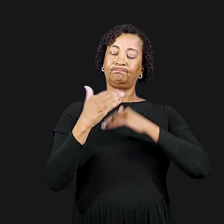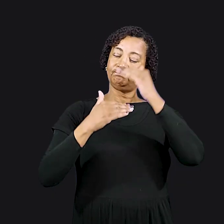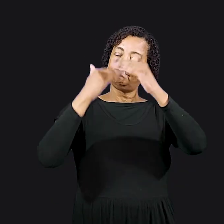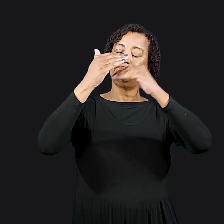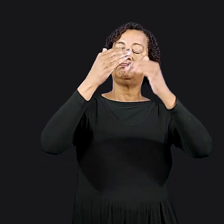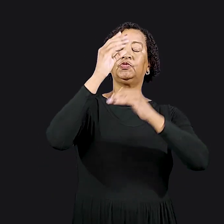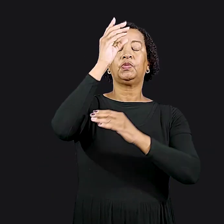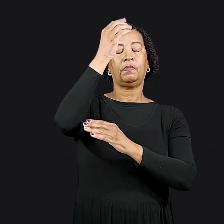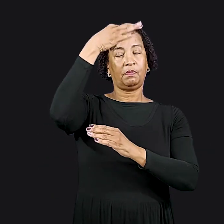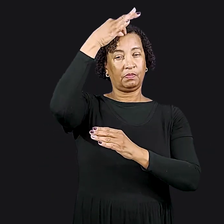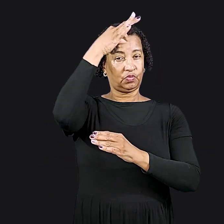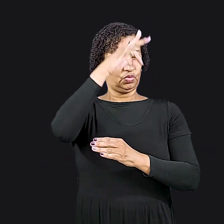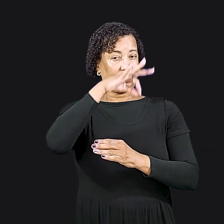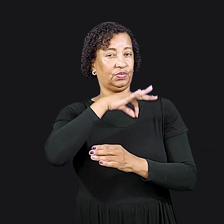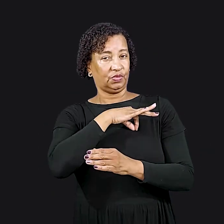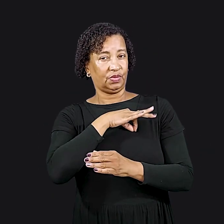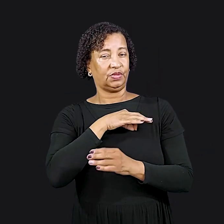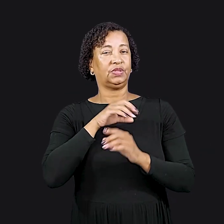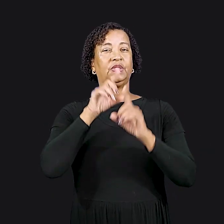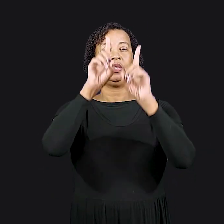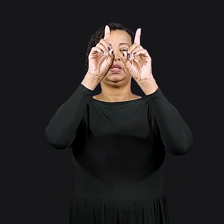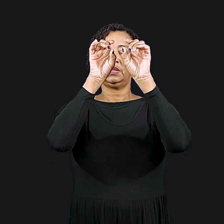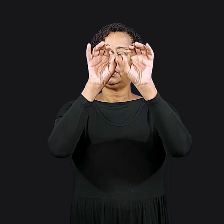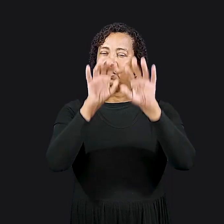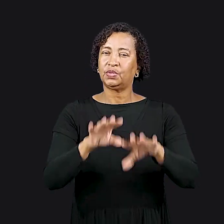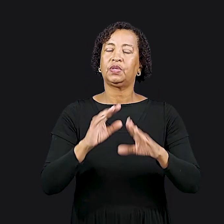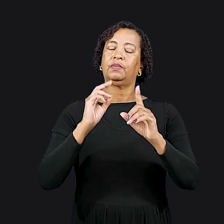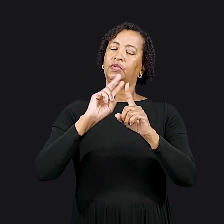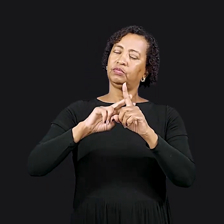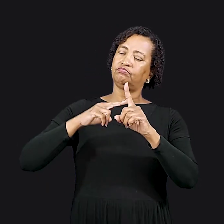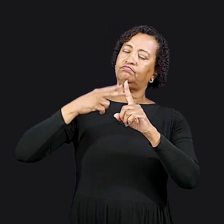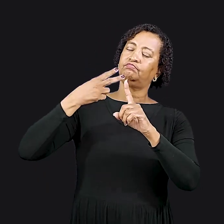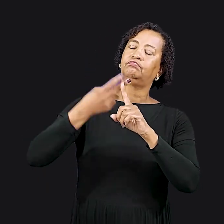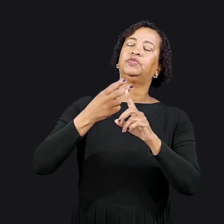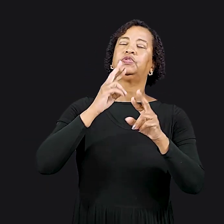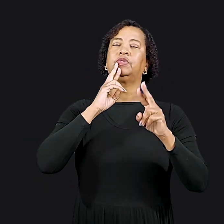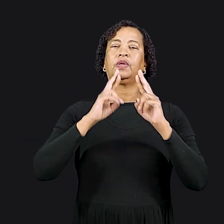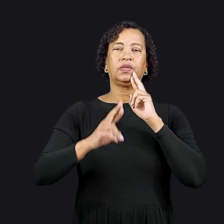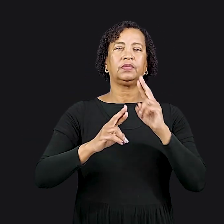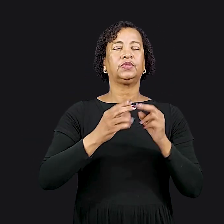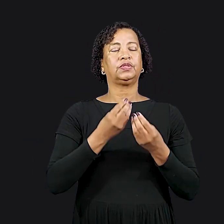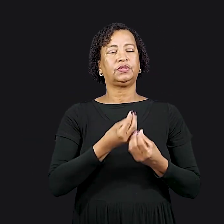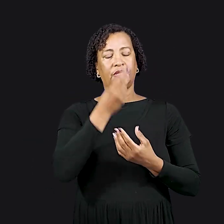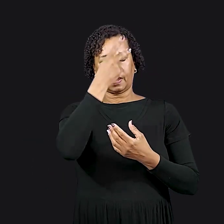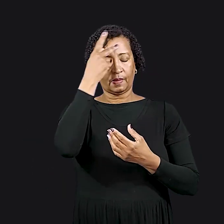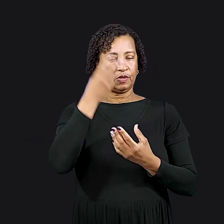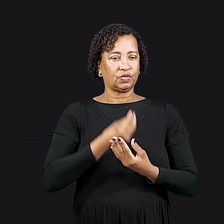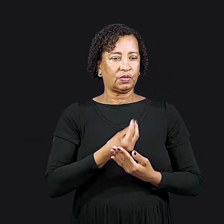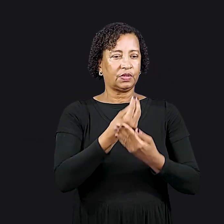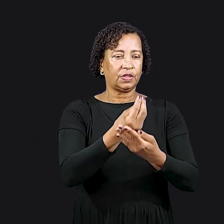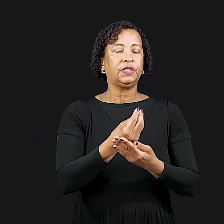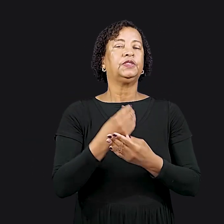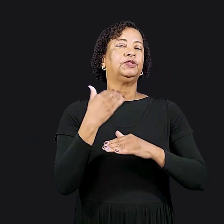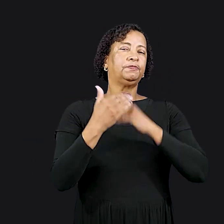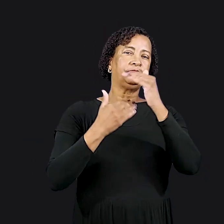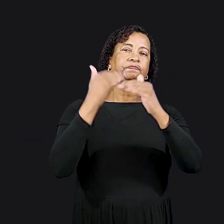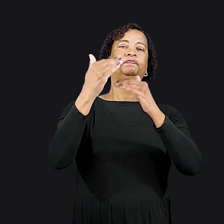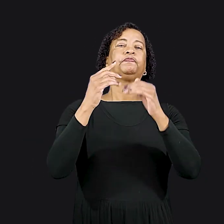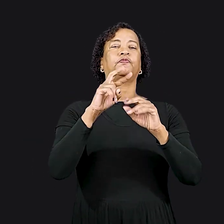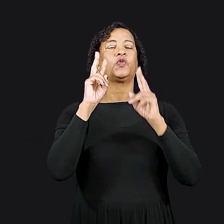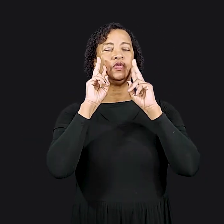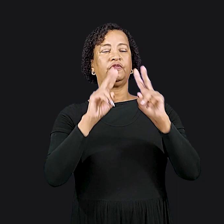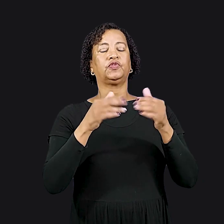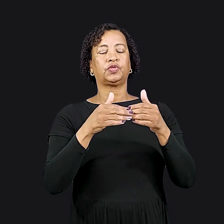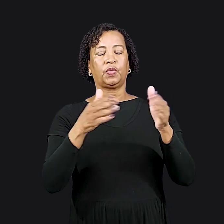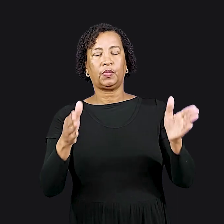cresceu muito espiritualmente. Deus abençoa e multiplica os resultados e o doador cresce espiritualmente. Você